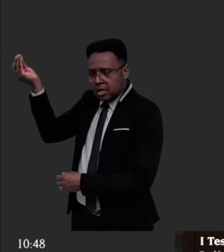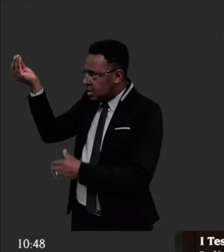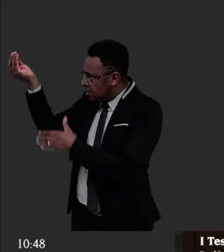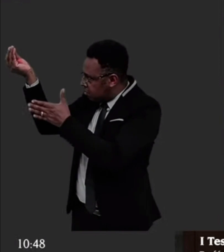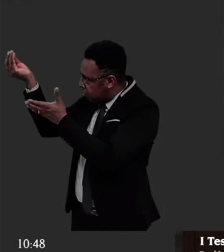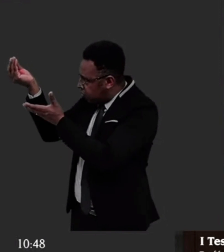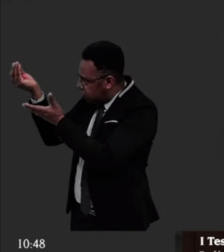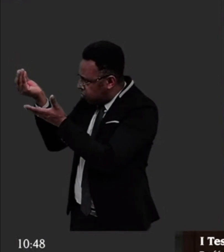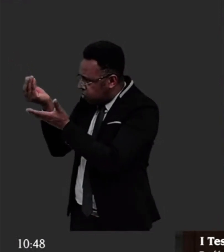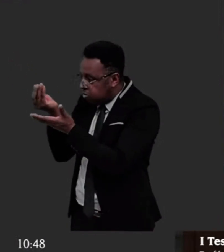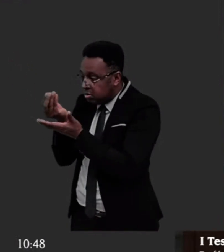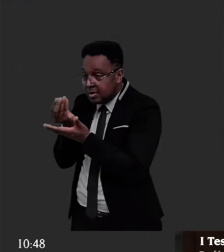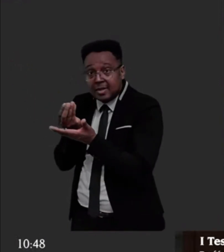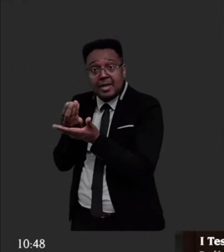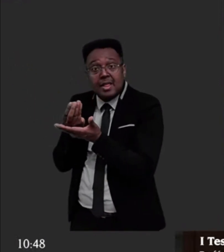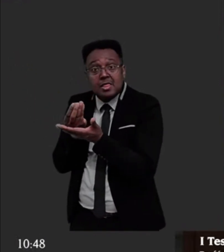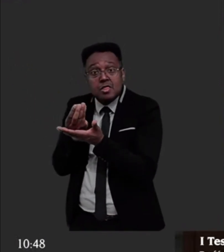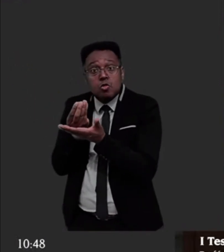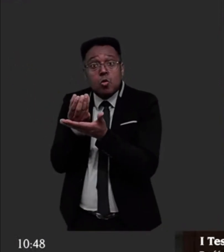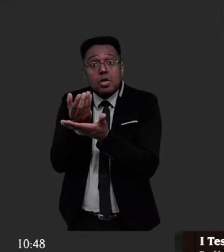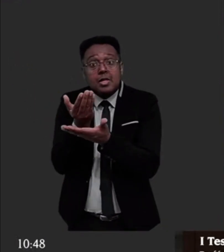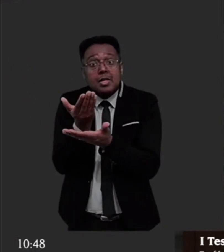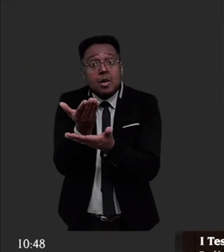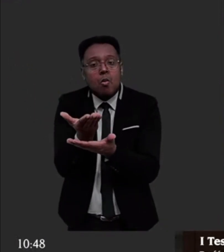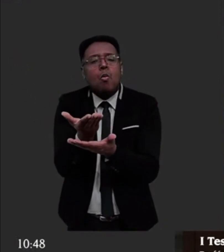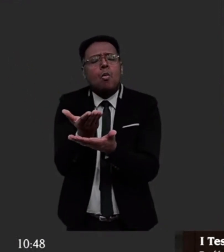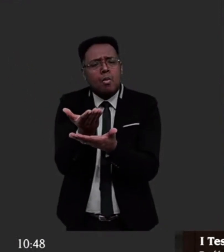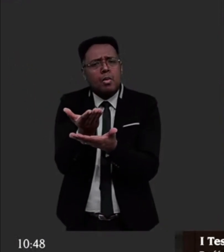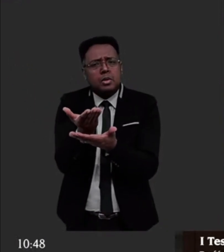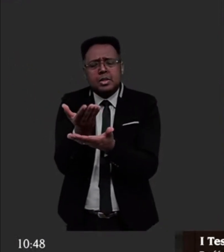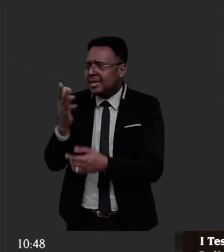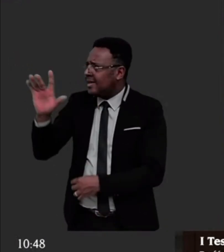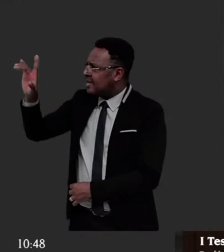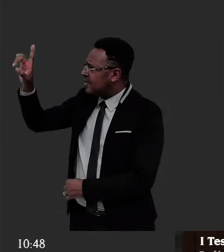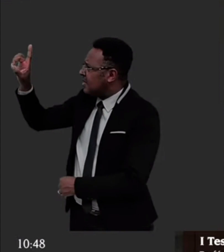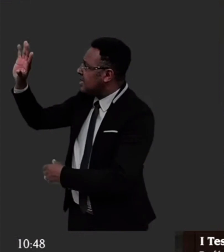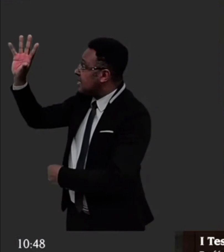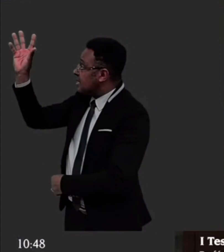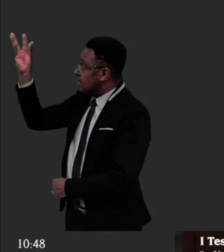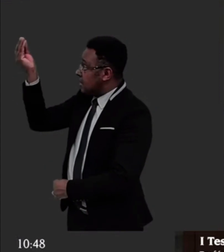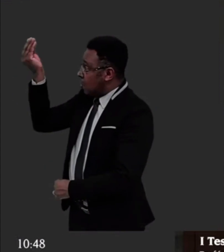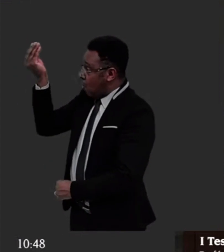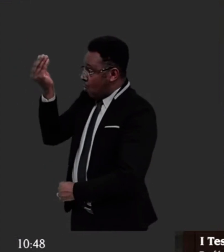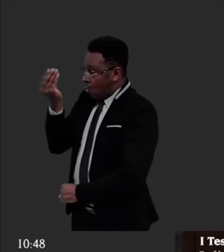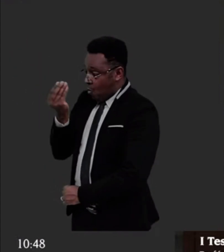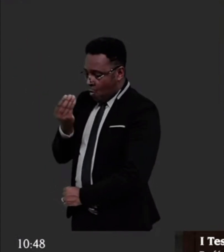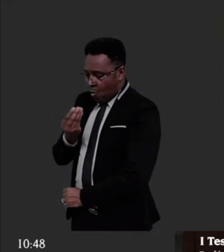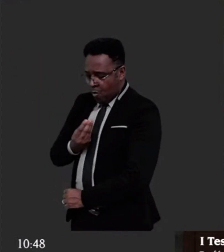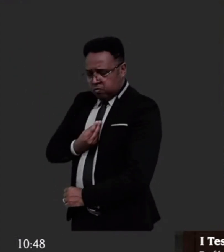adotados, ele colocou em nós o seu Espírito, e este Espírito, ele tem acesso até